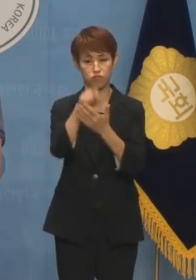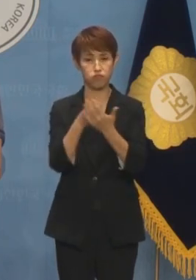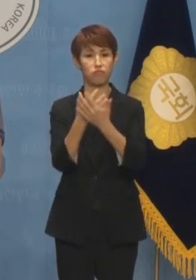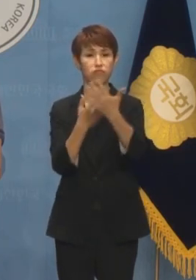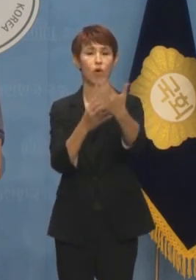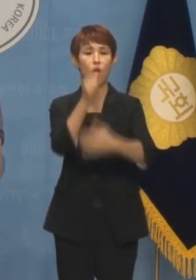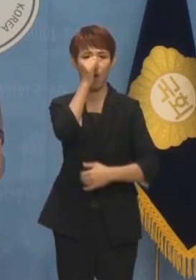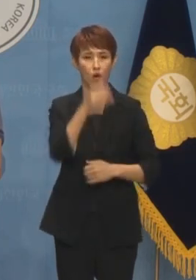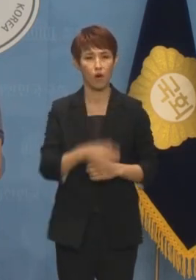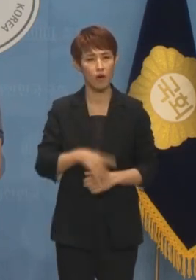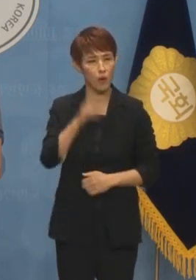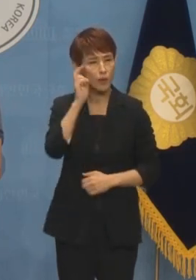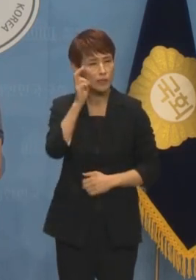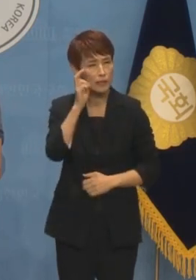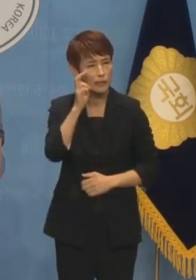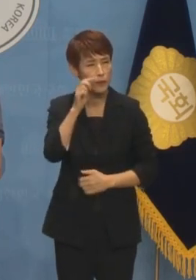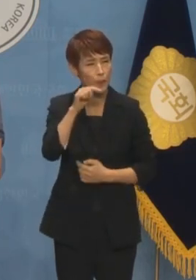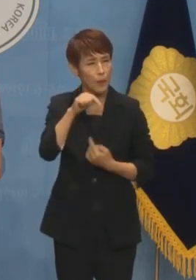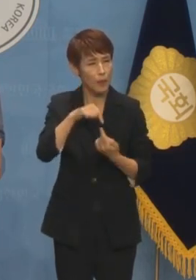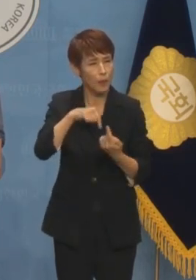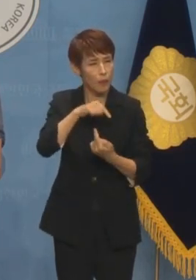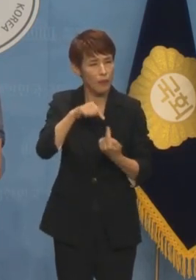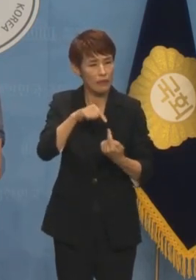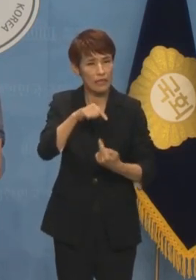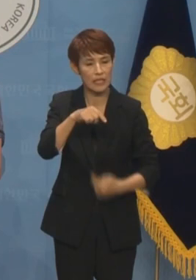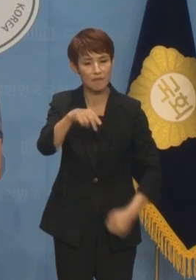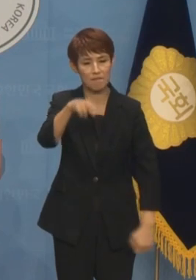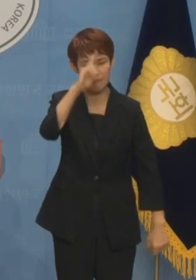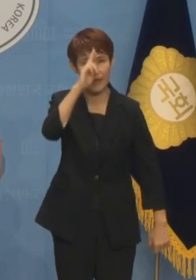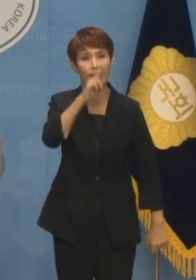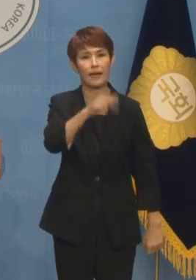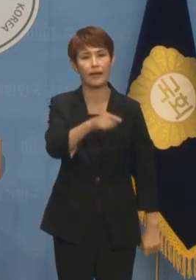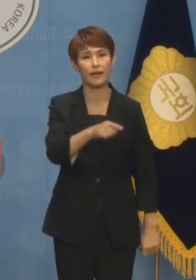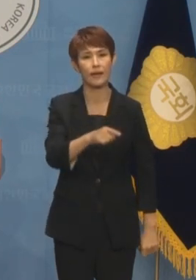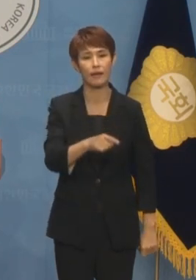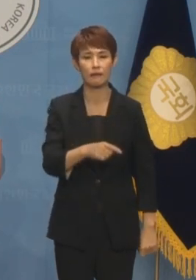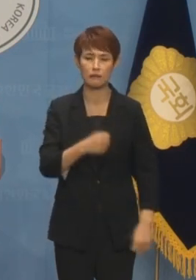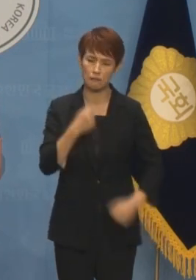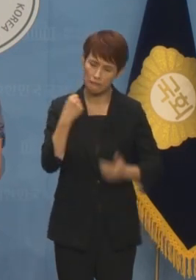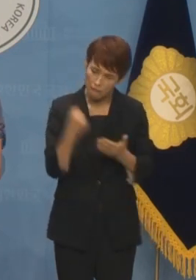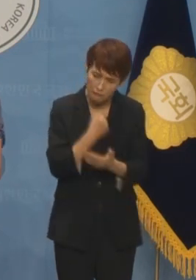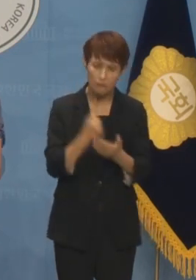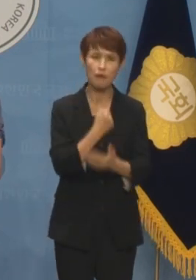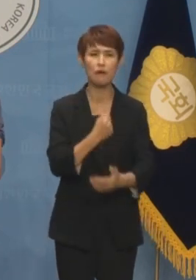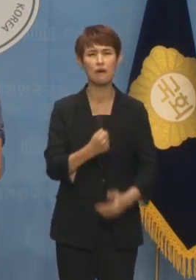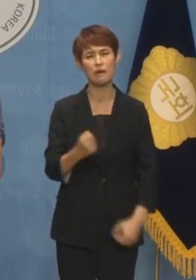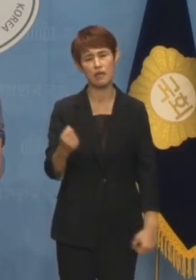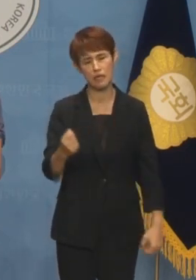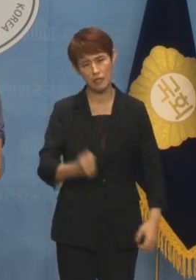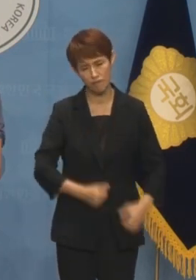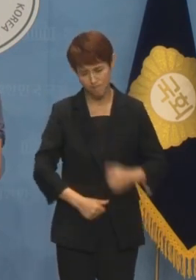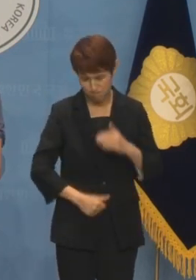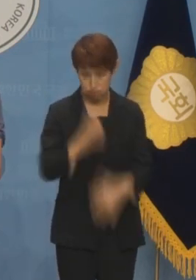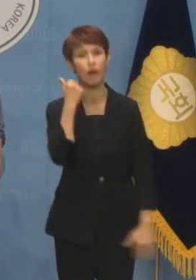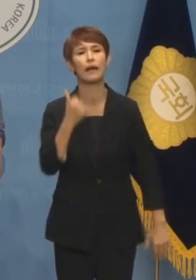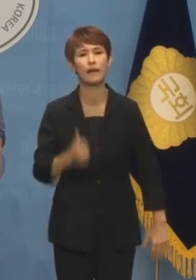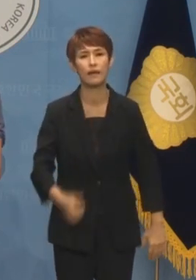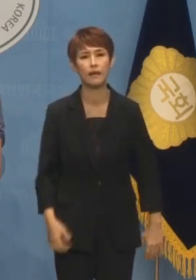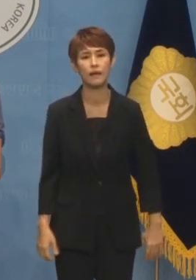혹시나 있으나 또다시 역시나였습니다 안타깝고 또 무척